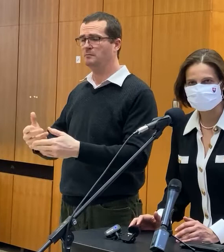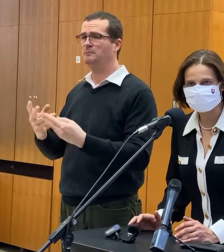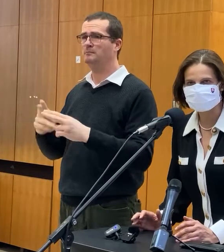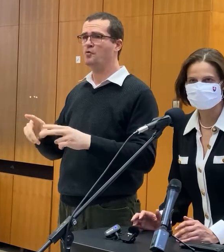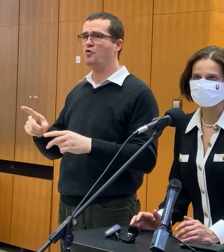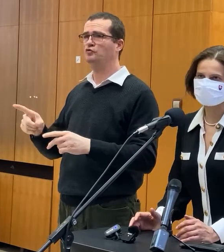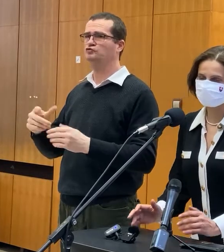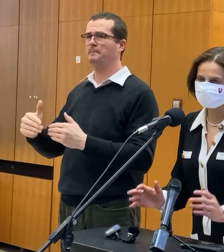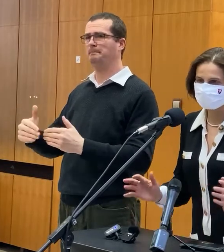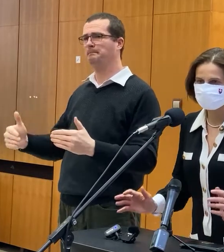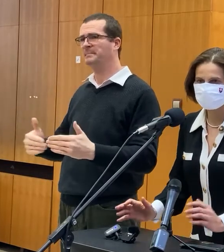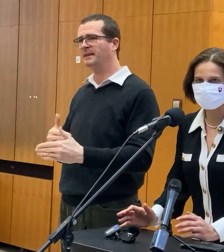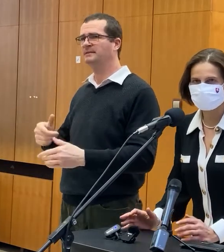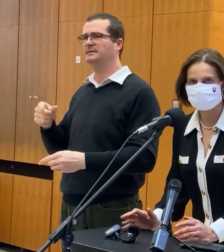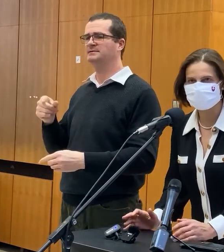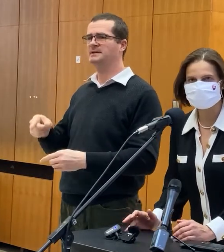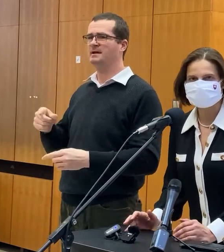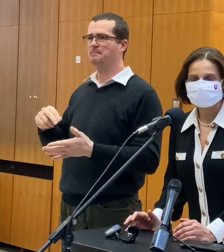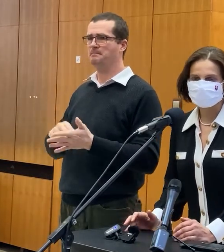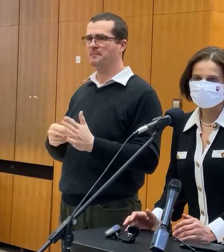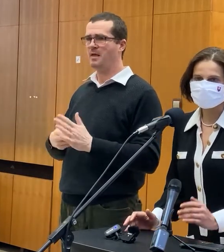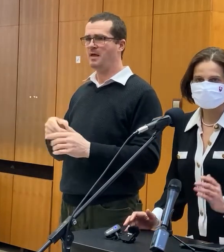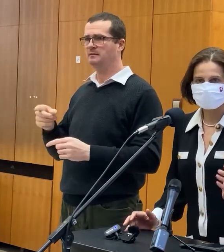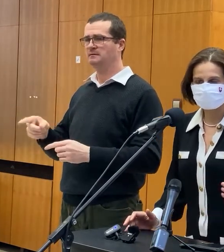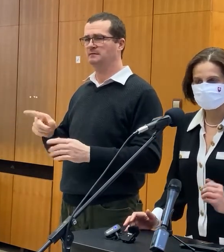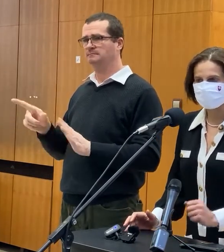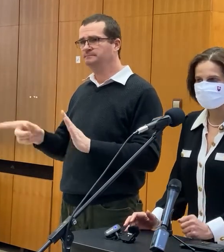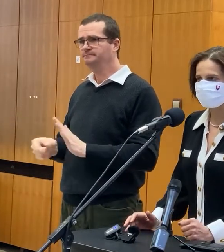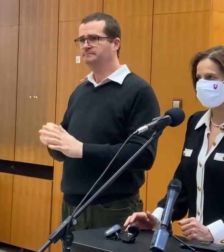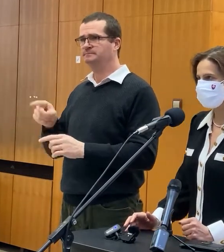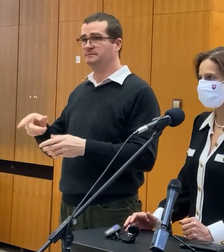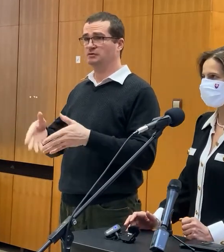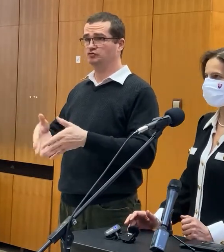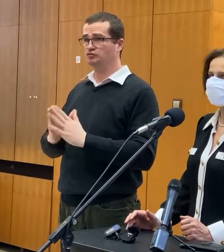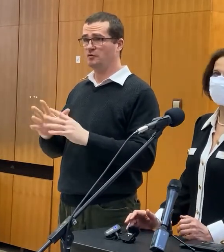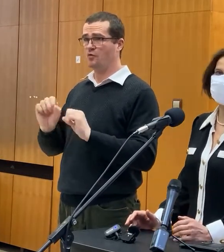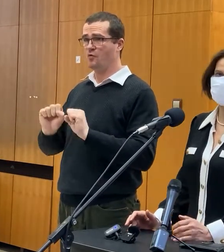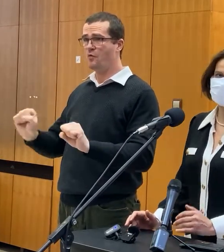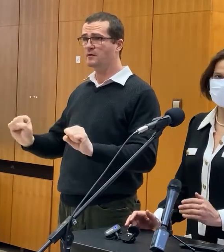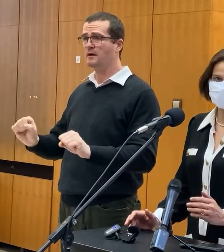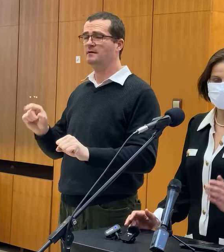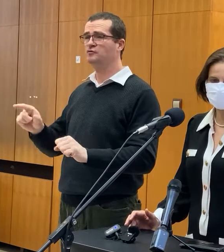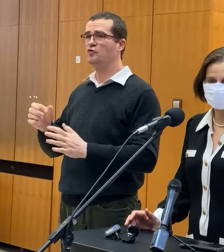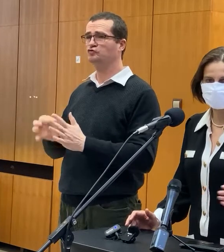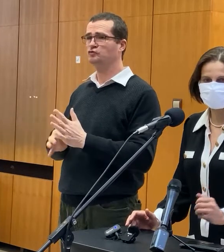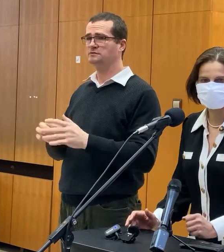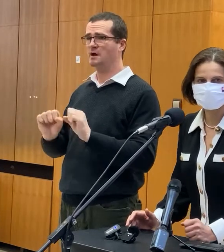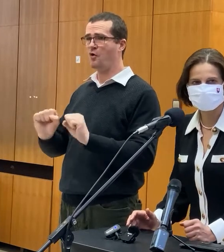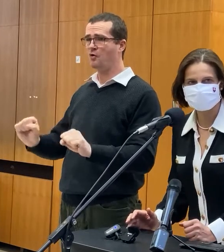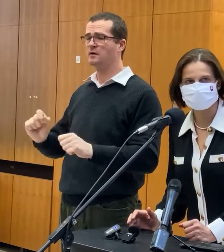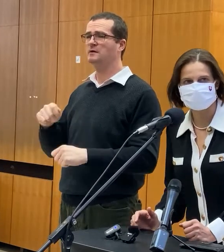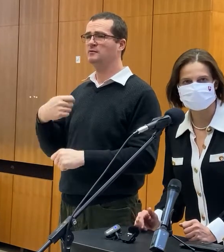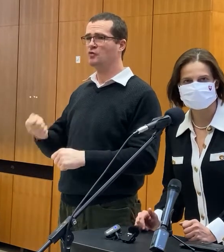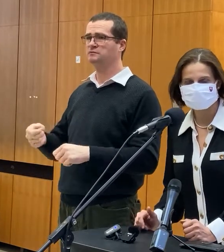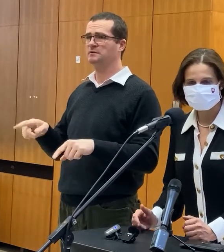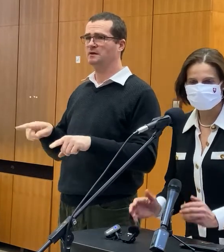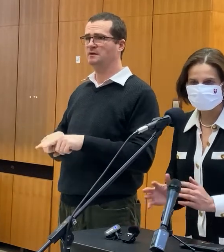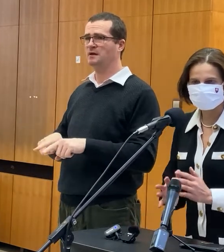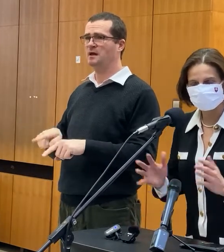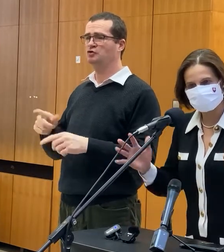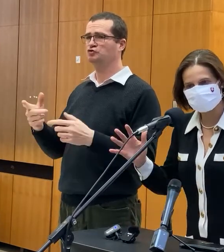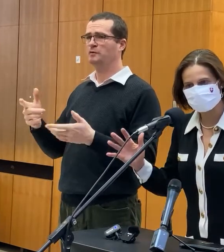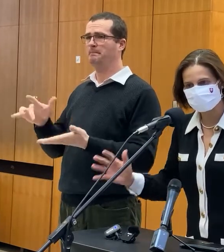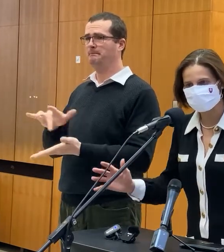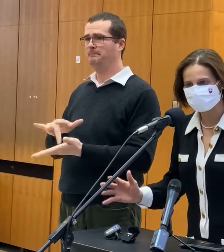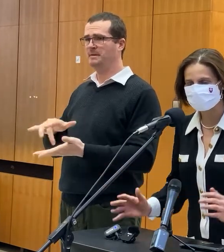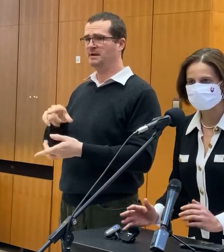tým predísť na základe takéhoto plánu, ktorý súčasne napríklad, ak požiada o ochranu, tak o dočasnú ochranu, tak dostane aj